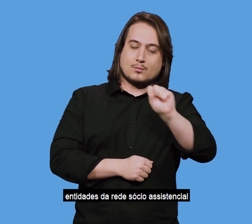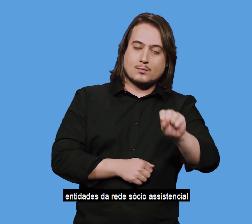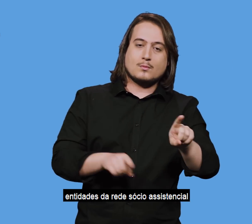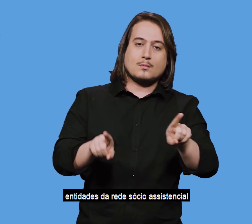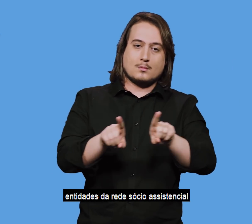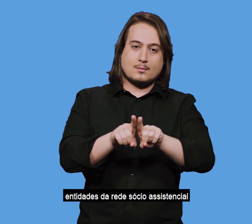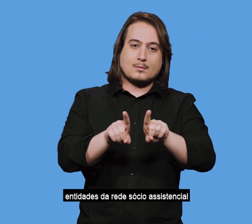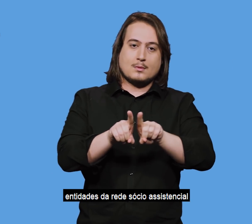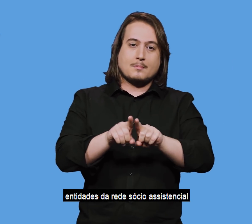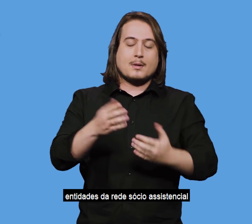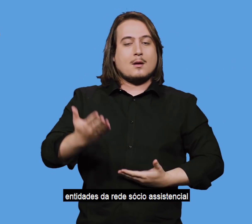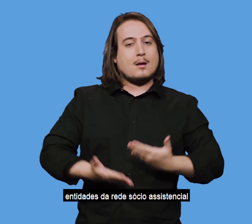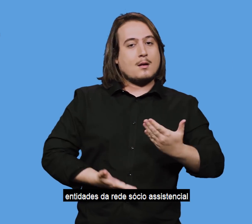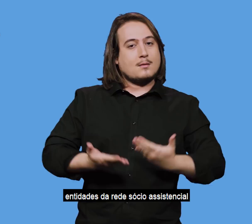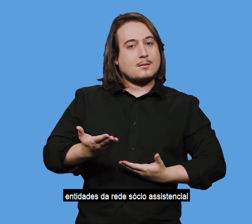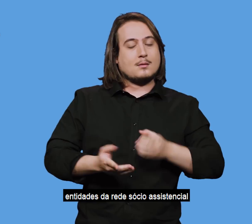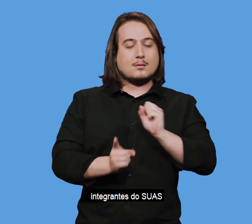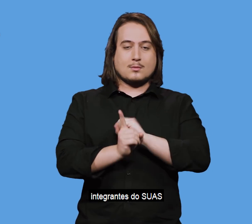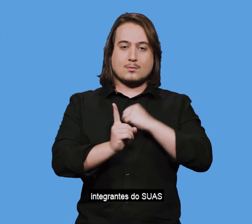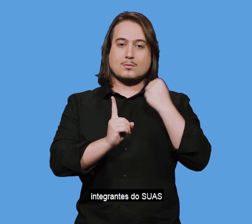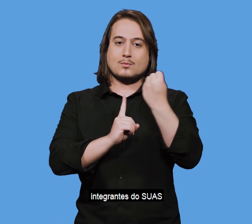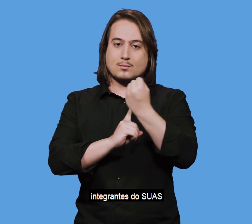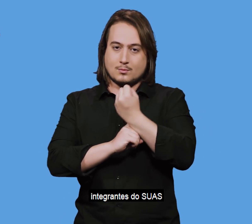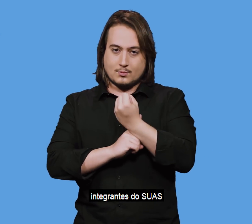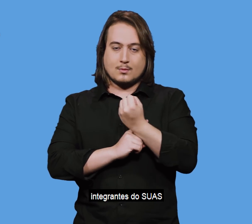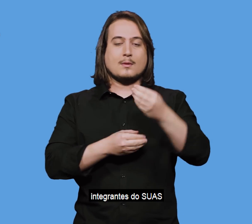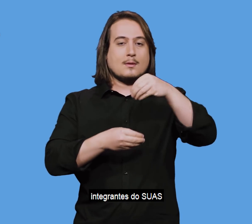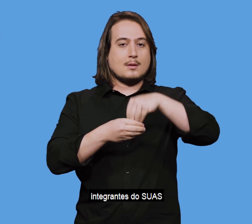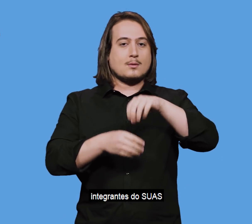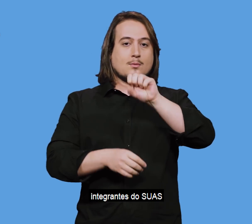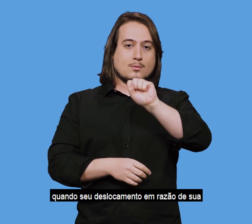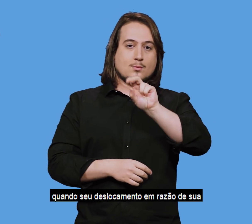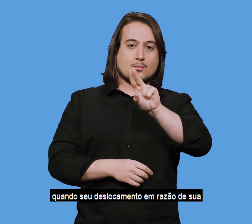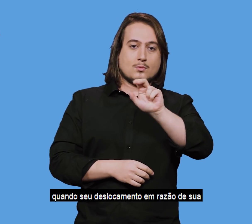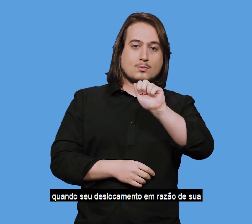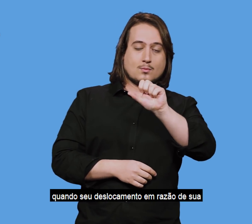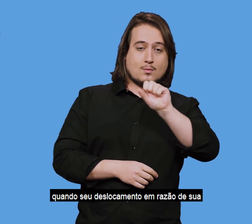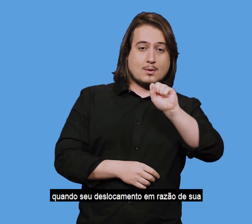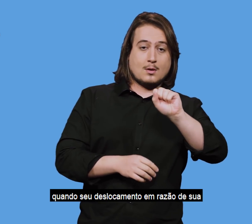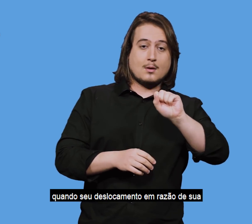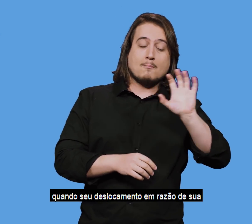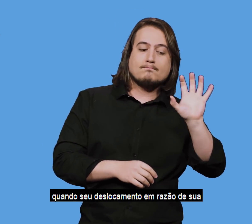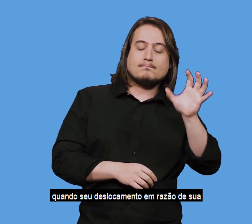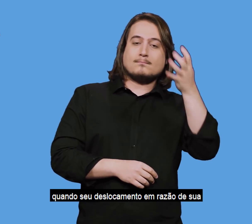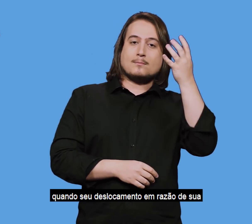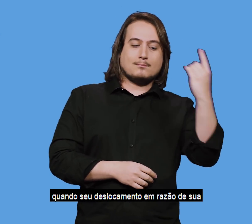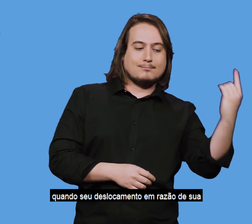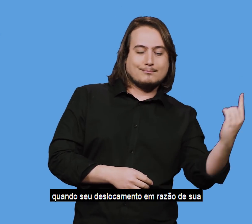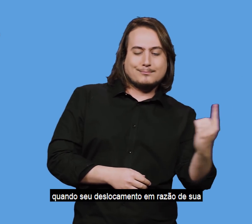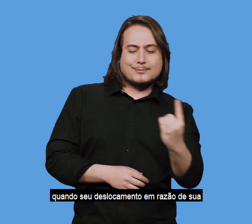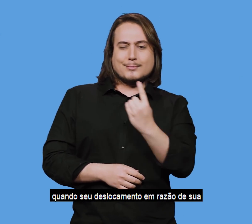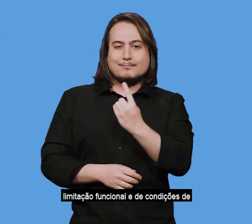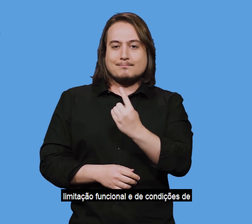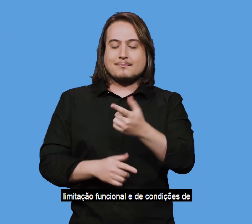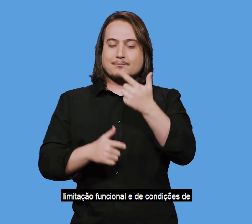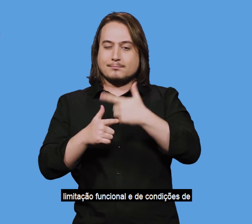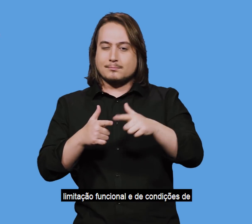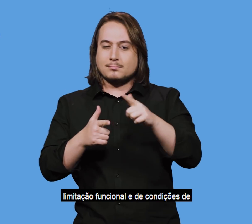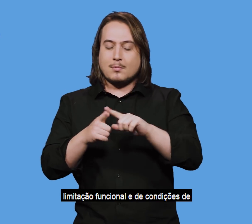socioassistencial integrantes do suas quando seu deslocamento em razão de sua limitação funcional e de